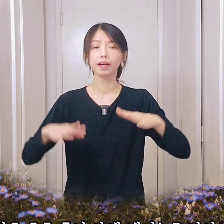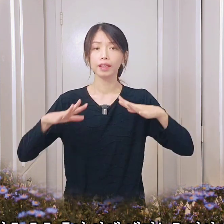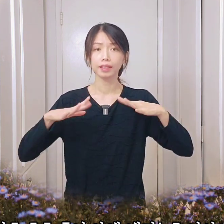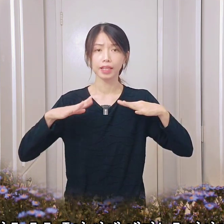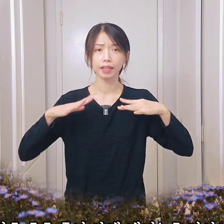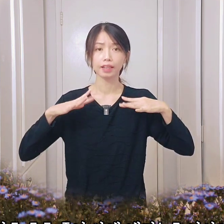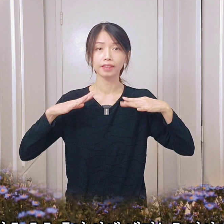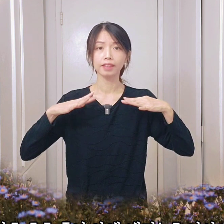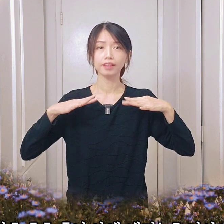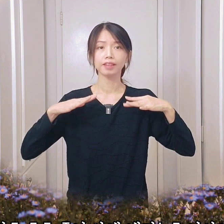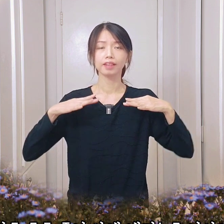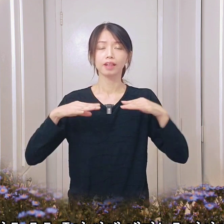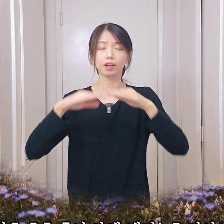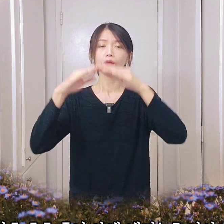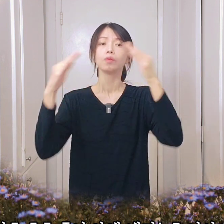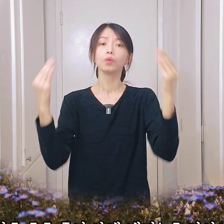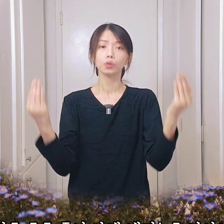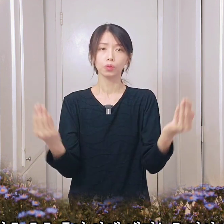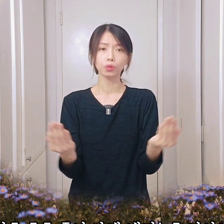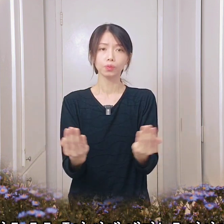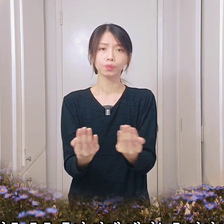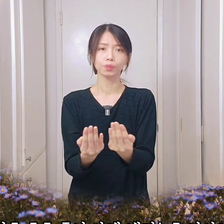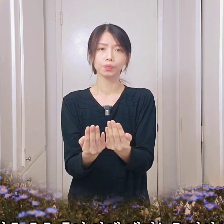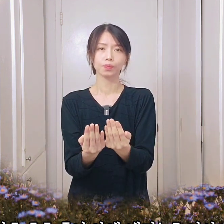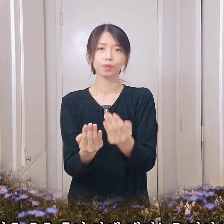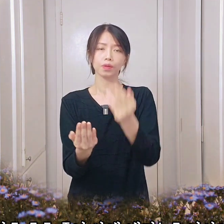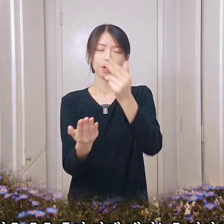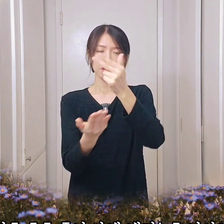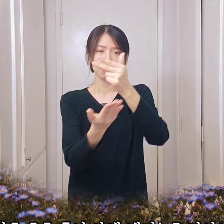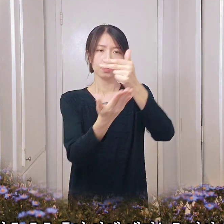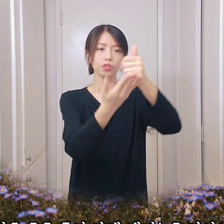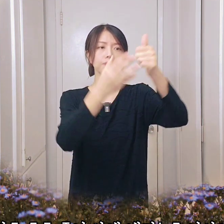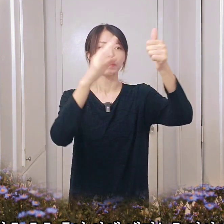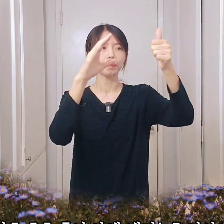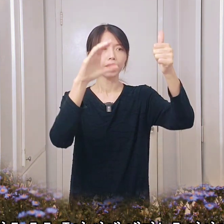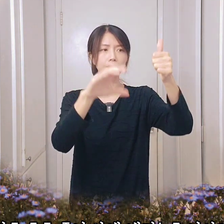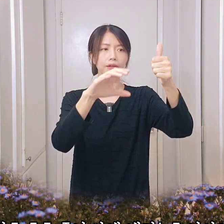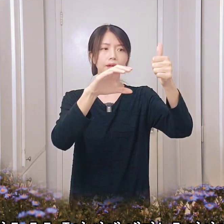욕심과 자랑들 모두